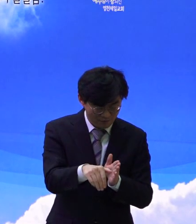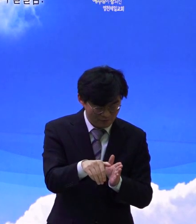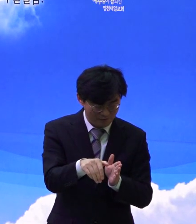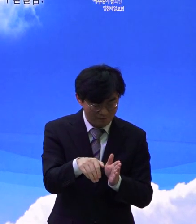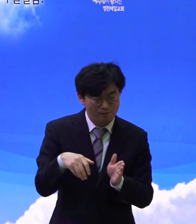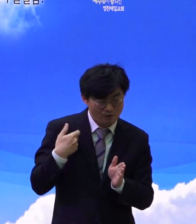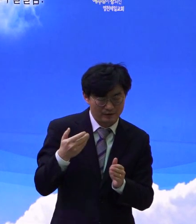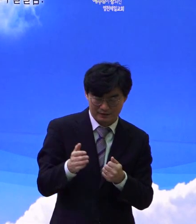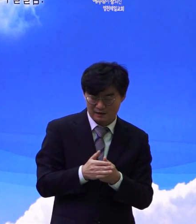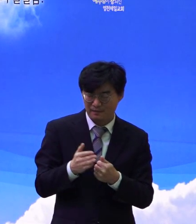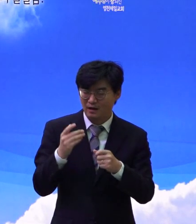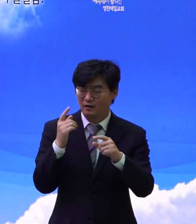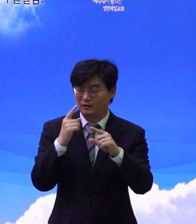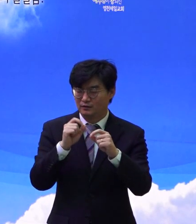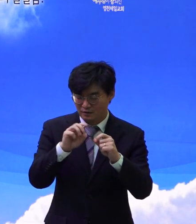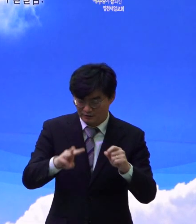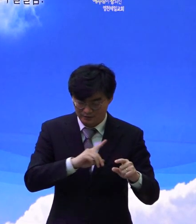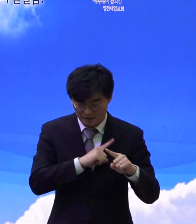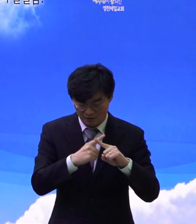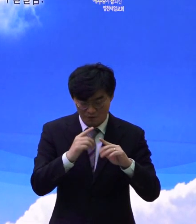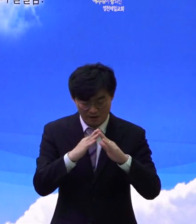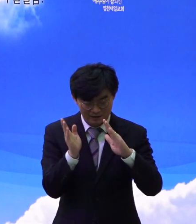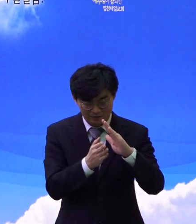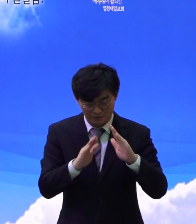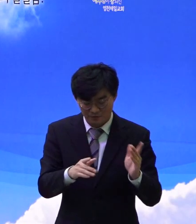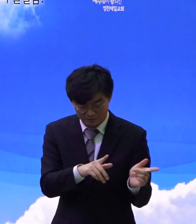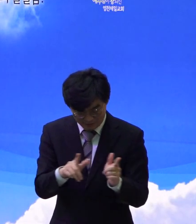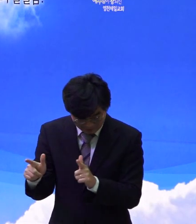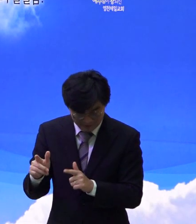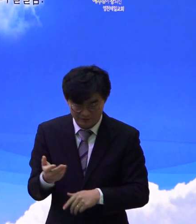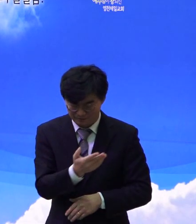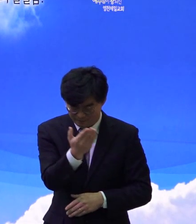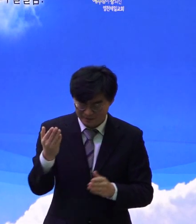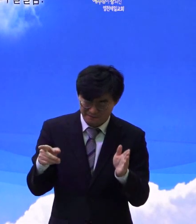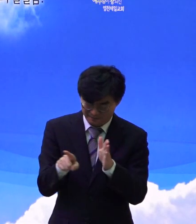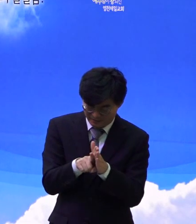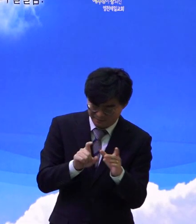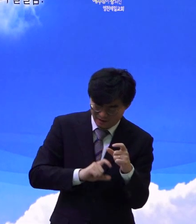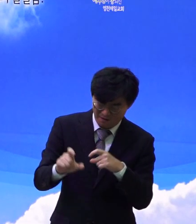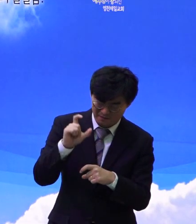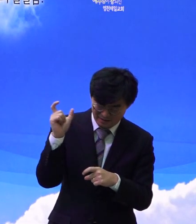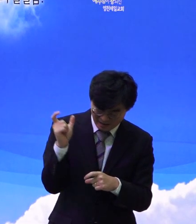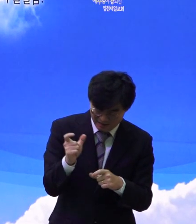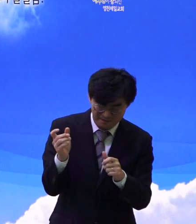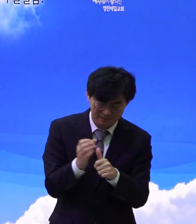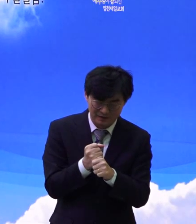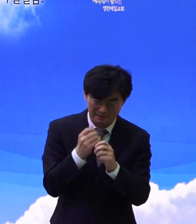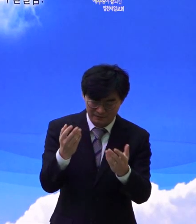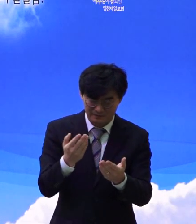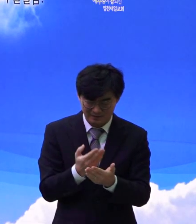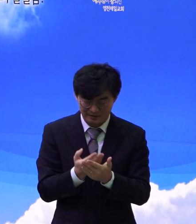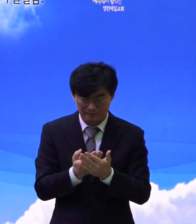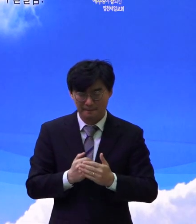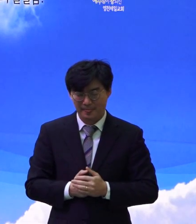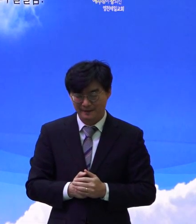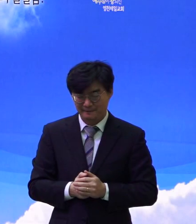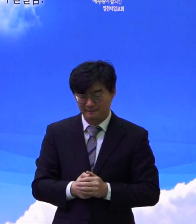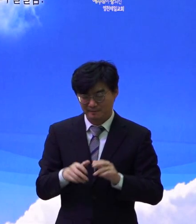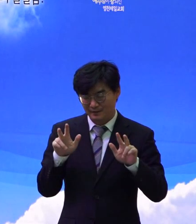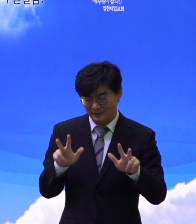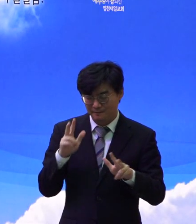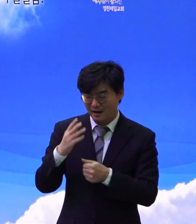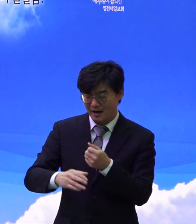아름다움을 삶으로 보여주는 참 그리스도인이 되게 하옵소서. 지금 이 시간 하나님의